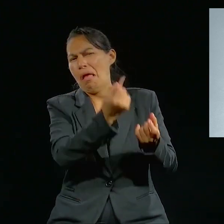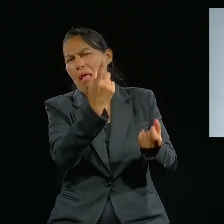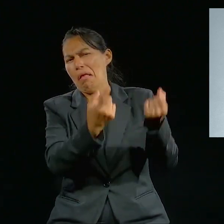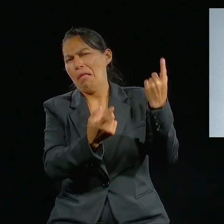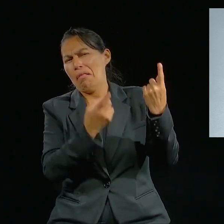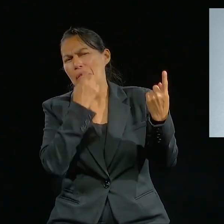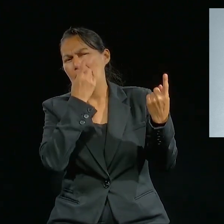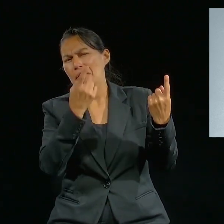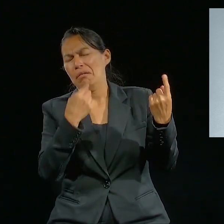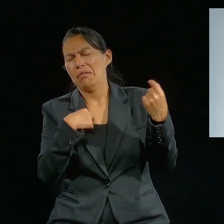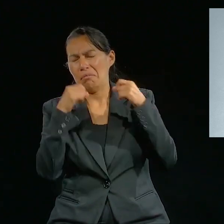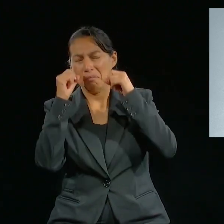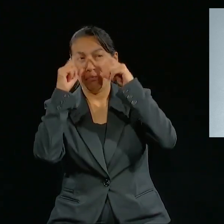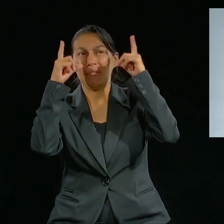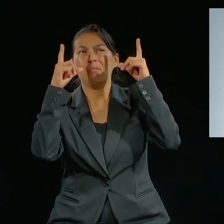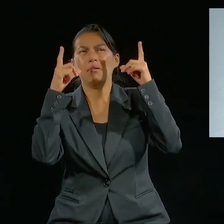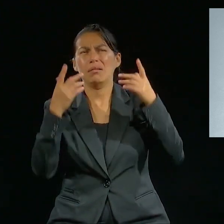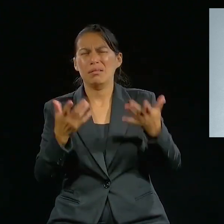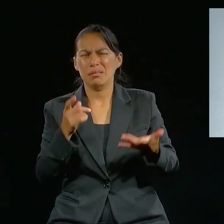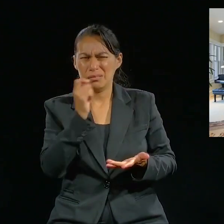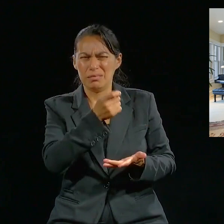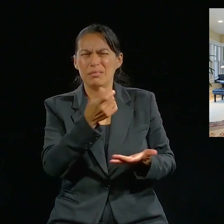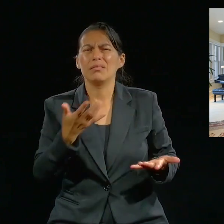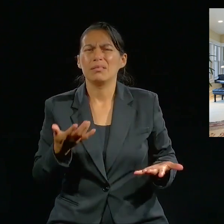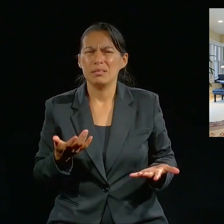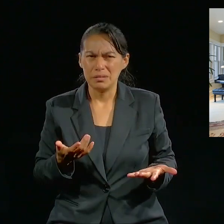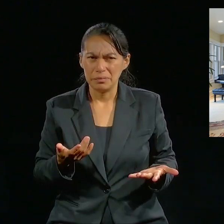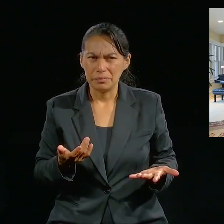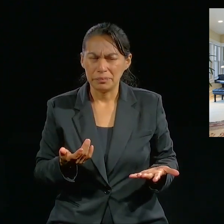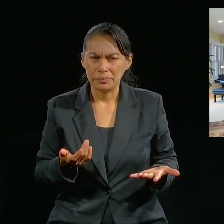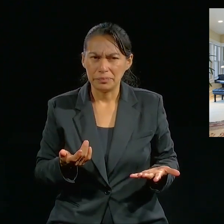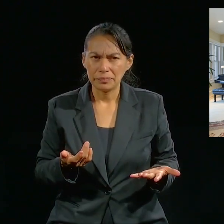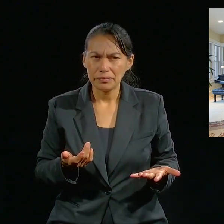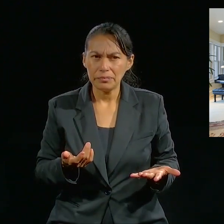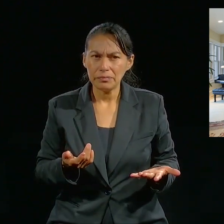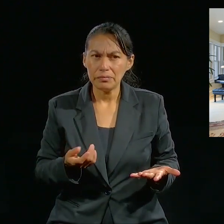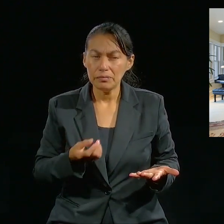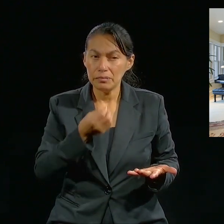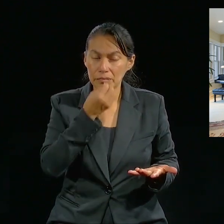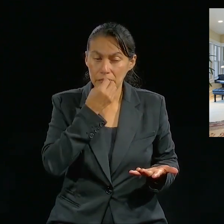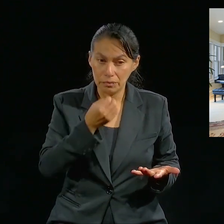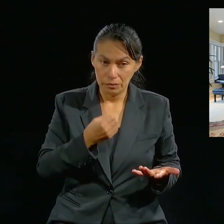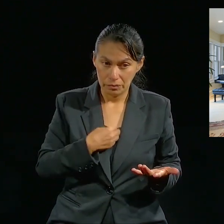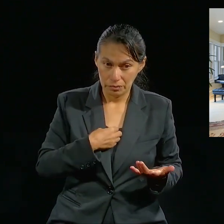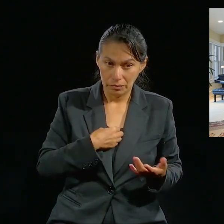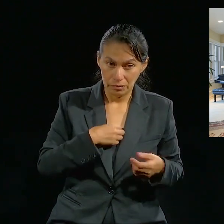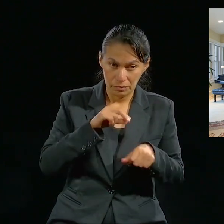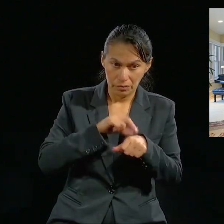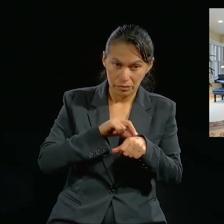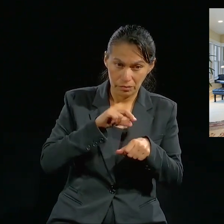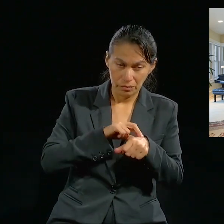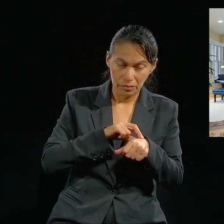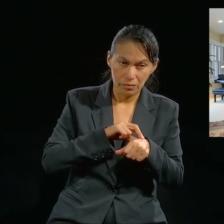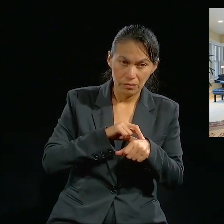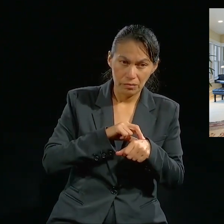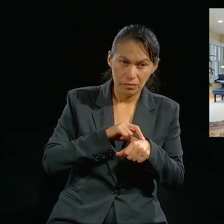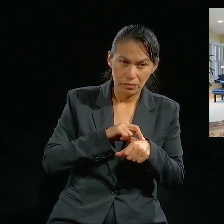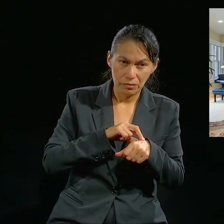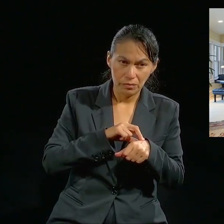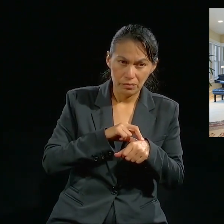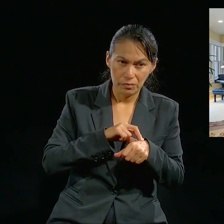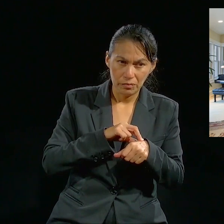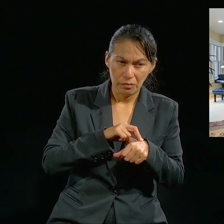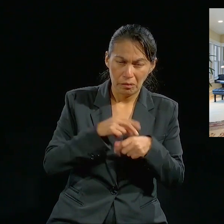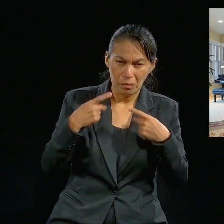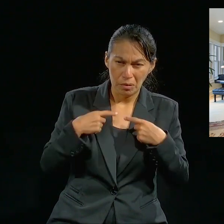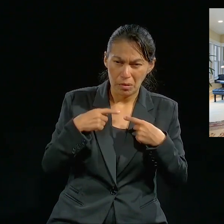de que eso va a suceder y aún siendo médico aún haber